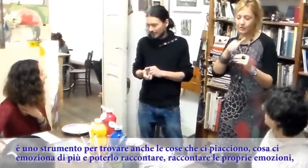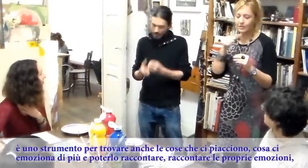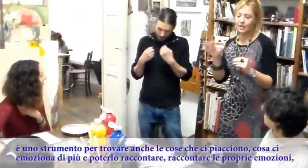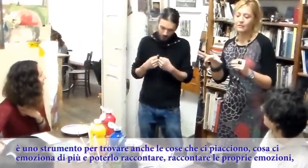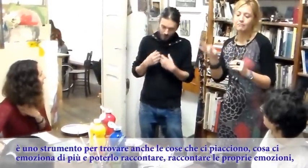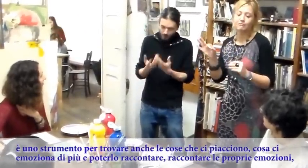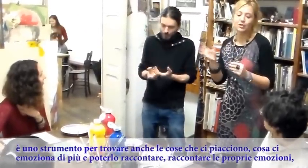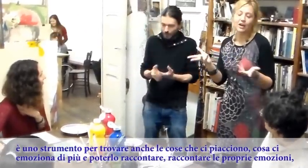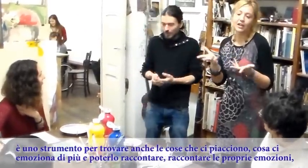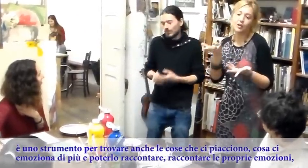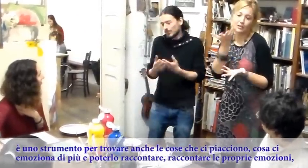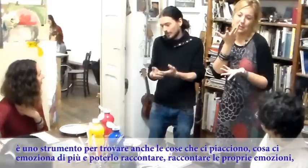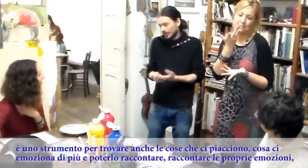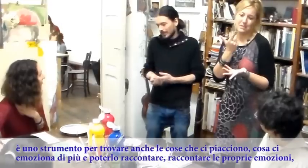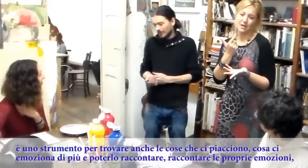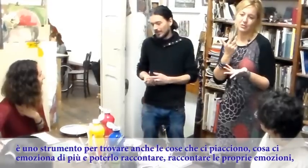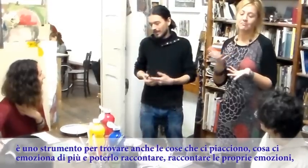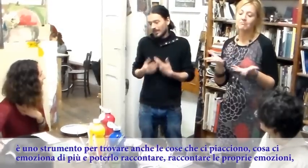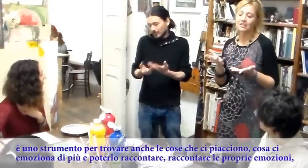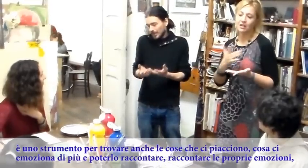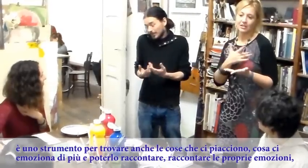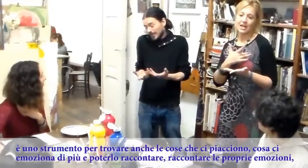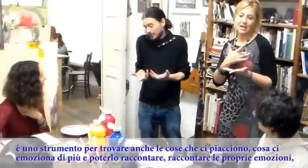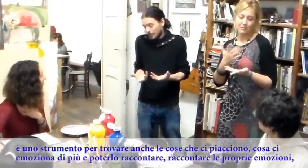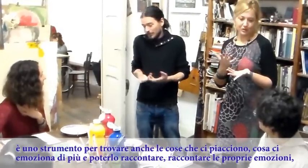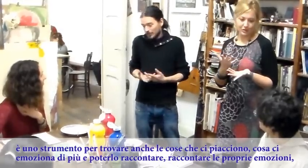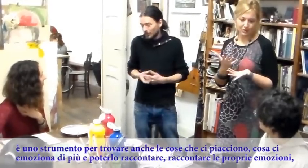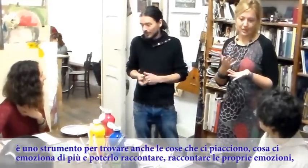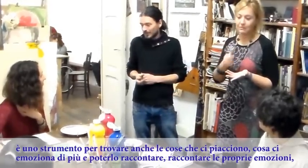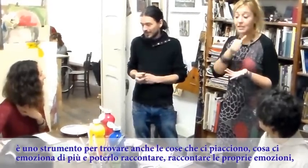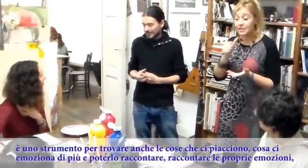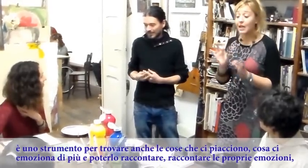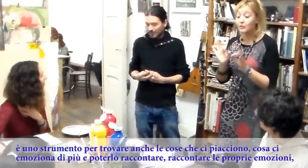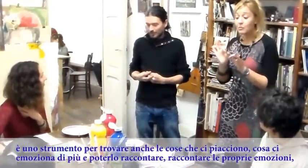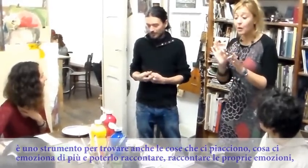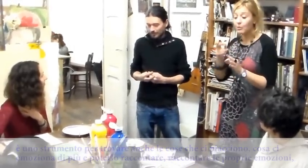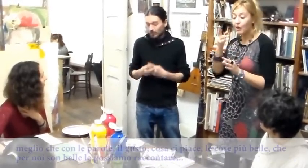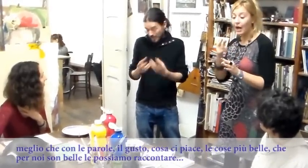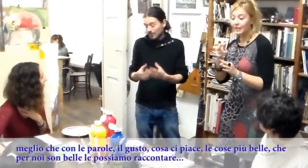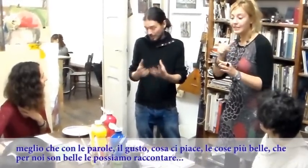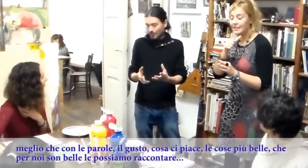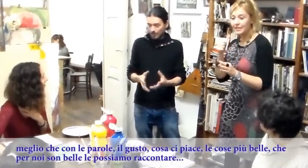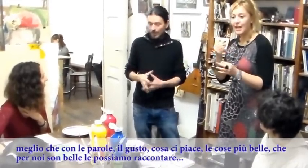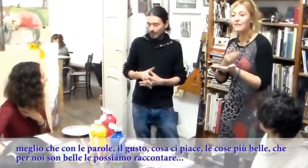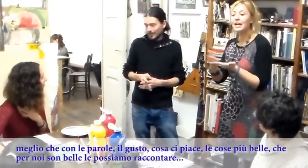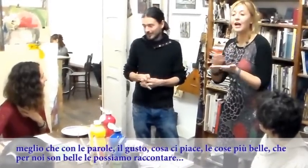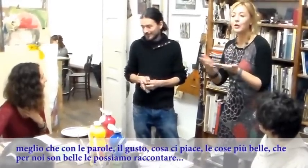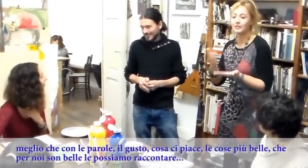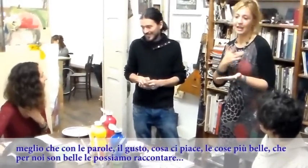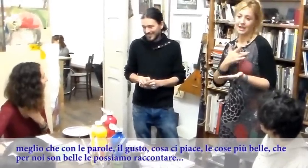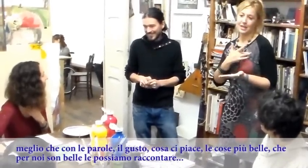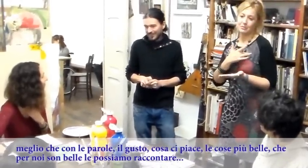piacciono, quale cosa ci emoziona di più e poterlo raccontare le proprie emozioni. Ecco, meglio che con le